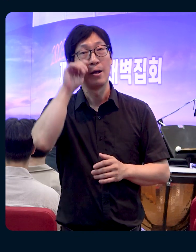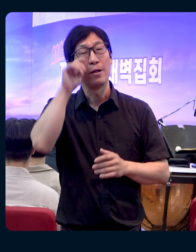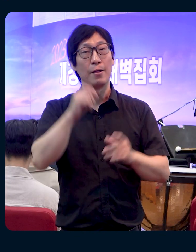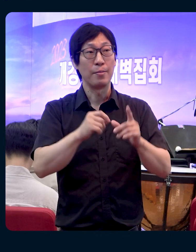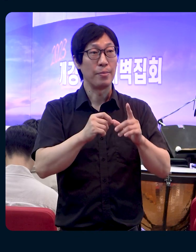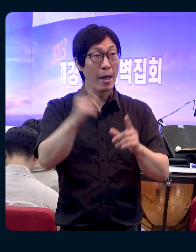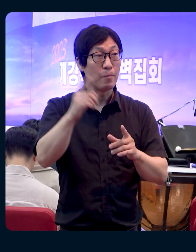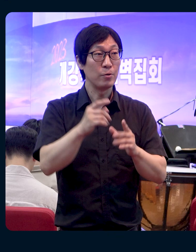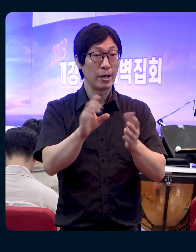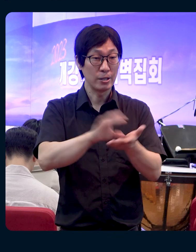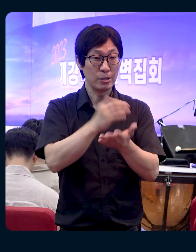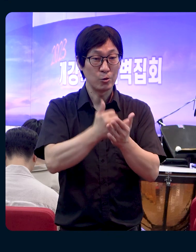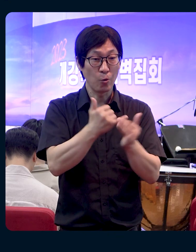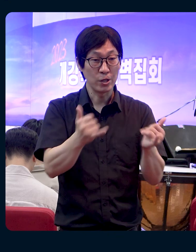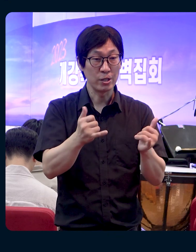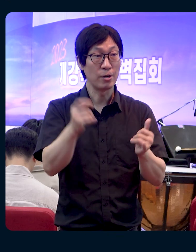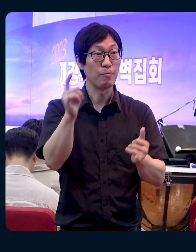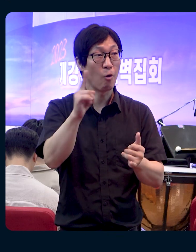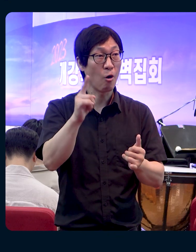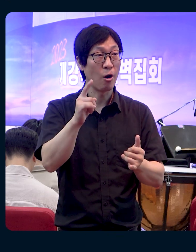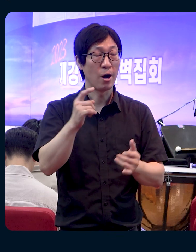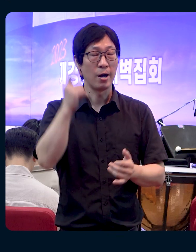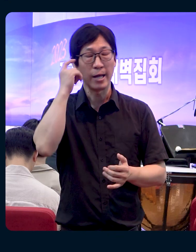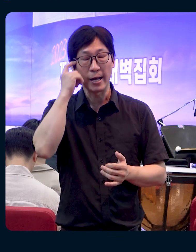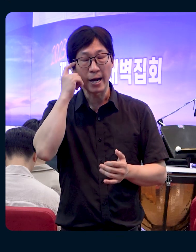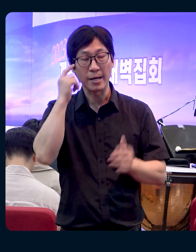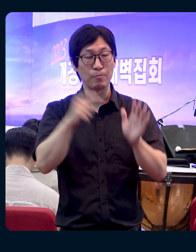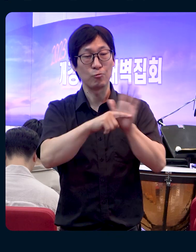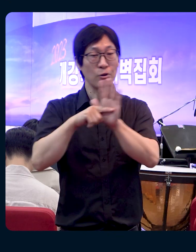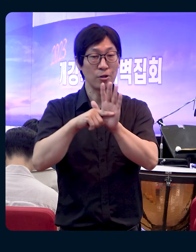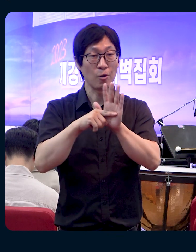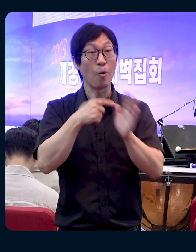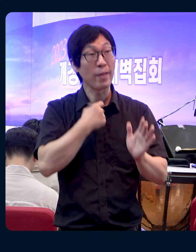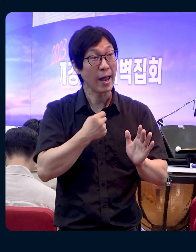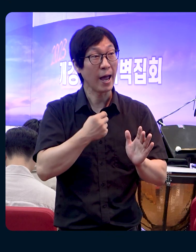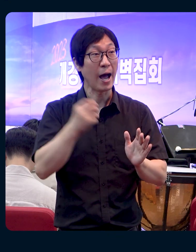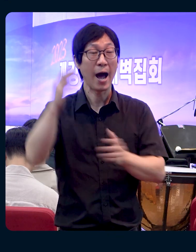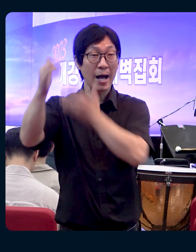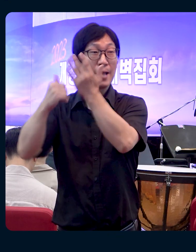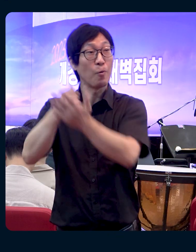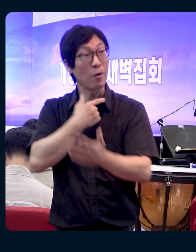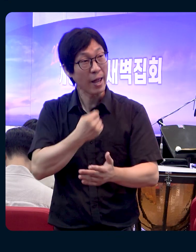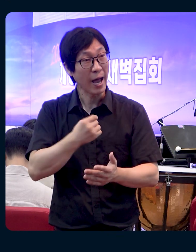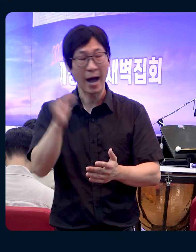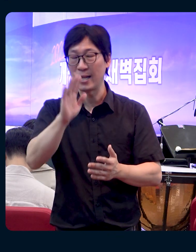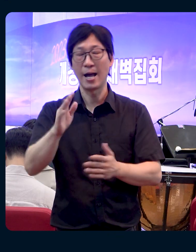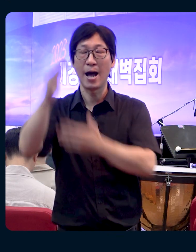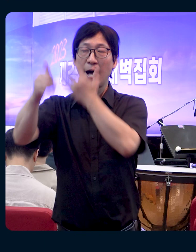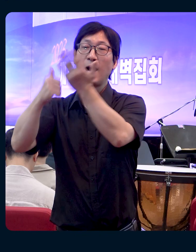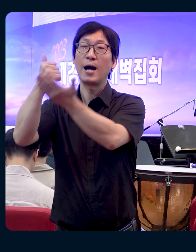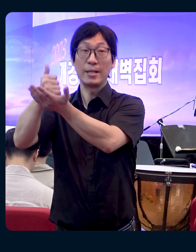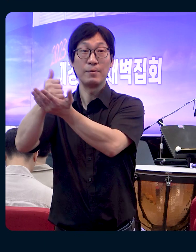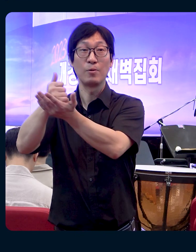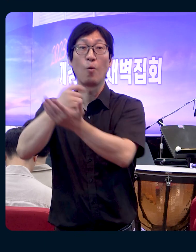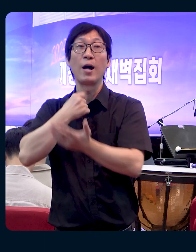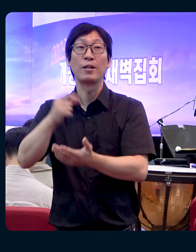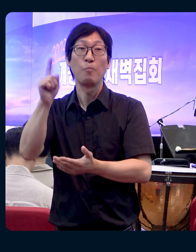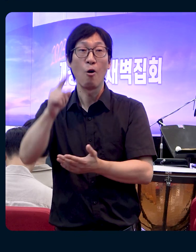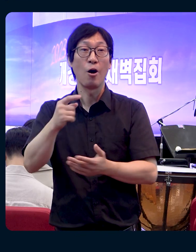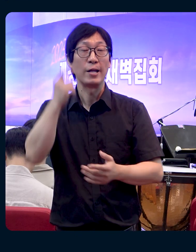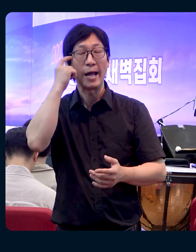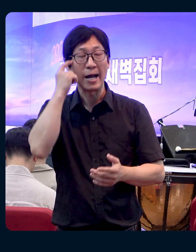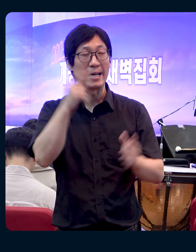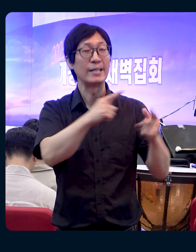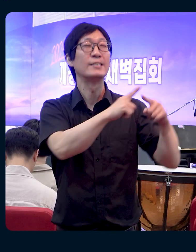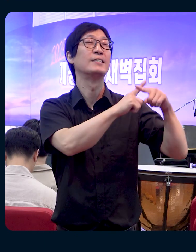그리스도인일 수 없어요. 하나님은 부정적인 것을 통해서 하나님의 나라를 건설하신 적도 없고, 그런